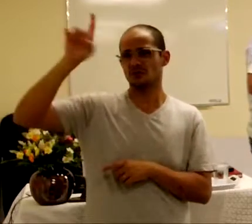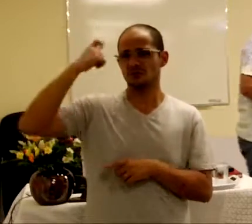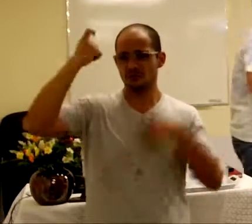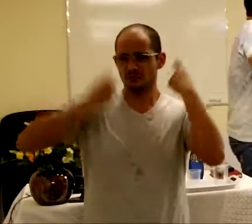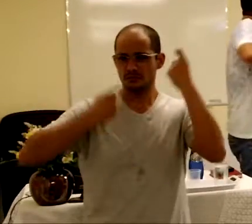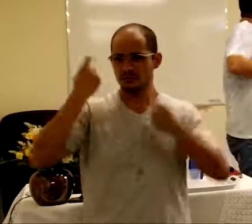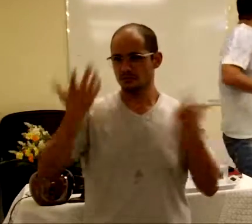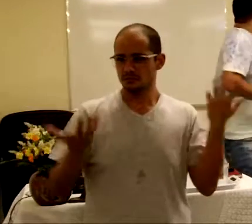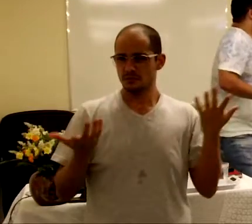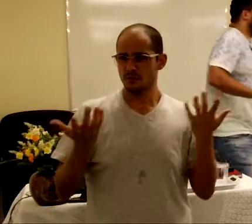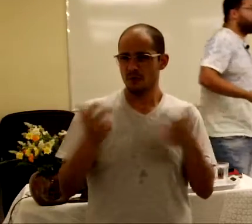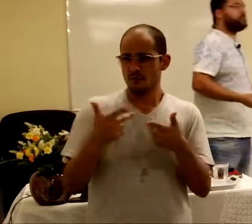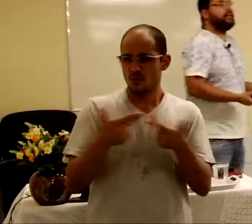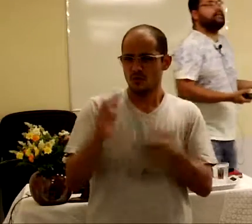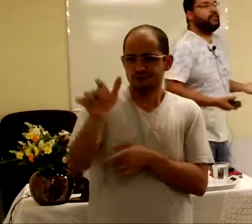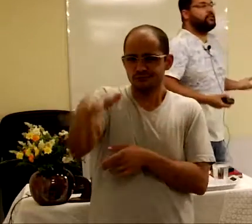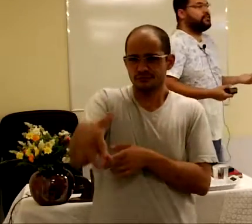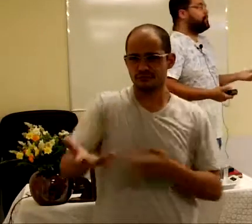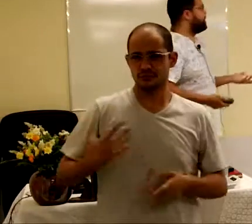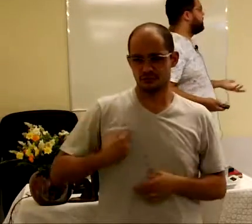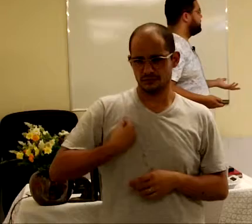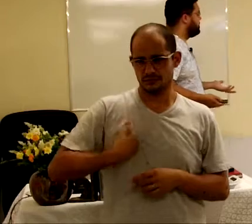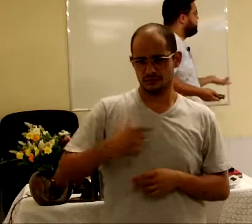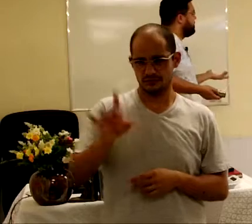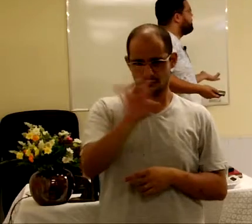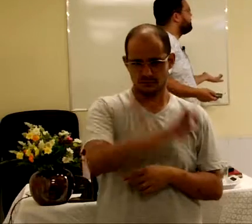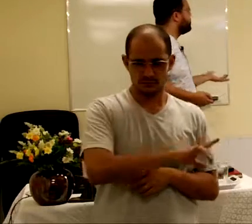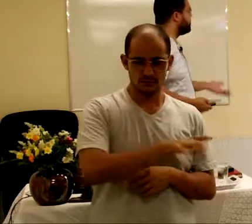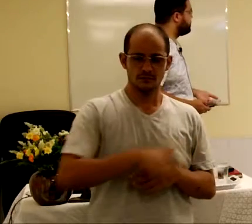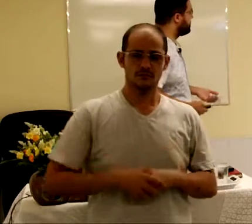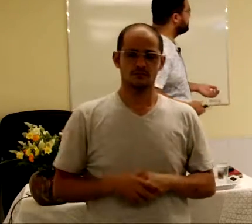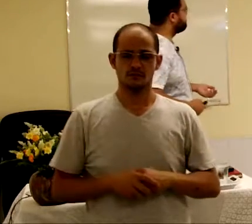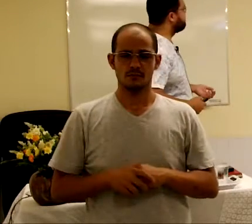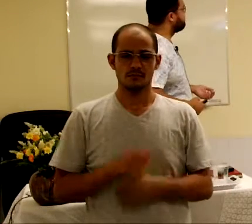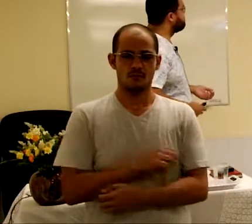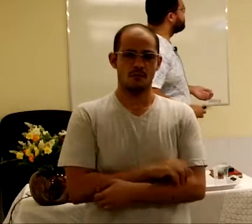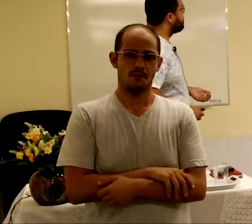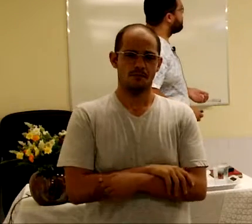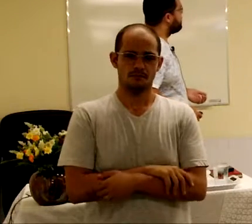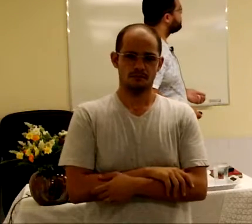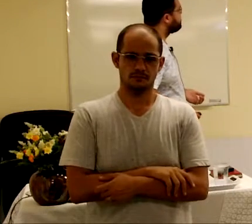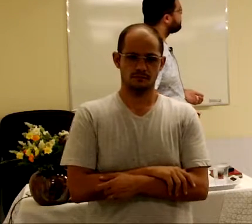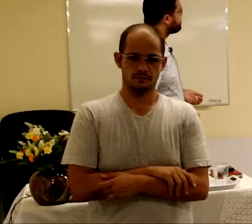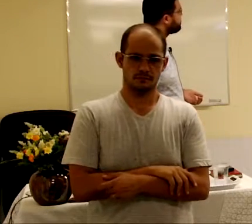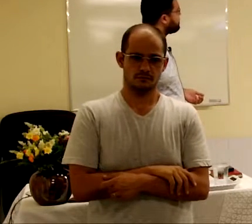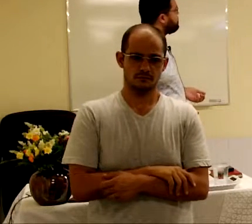né? Com a coisa mais insignificante que tem nas nossas vidas? Como é que pode isso?